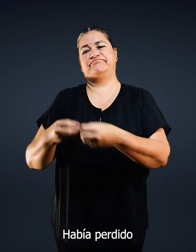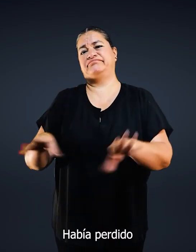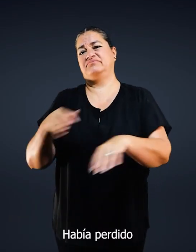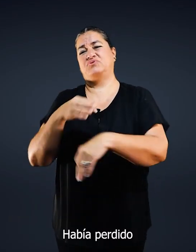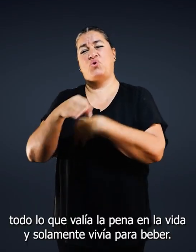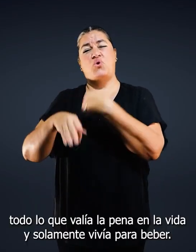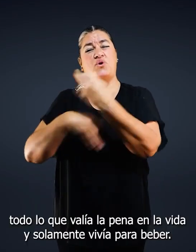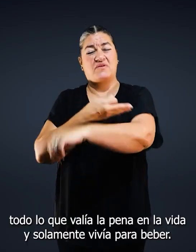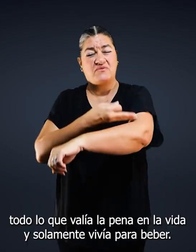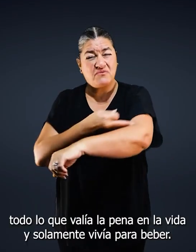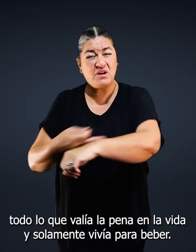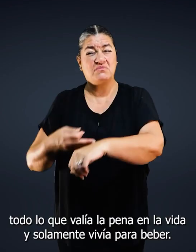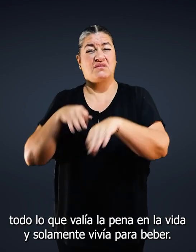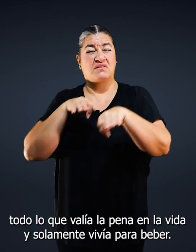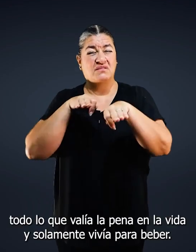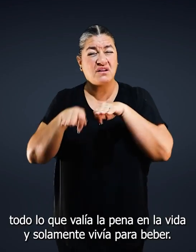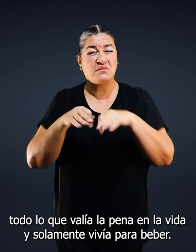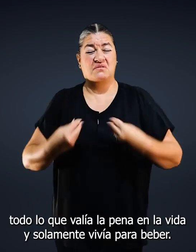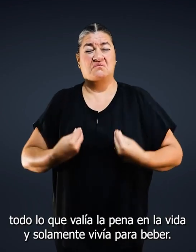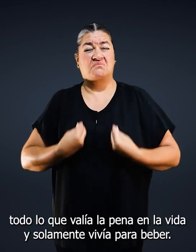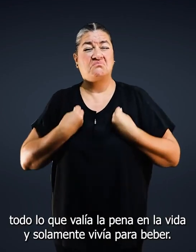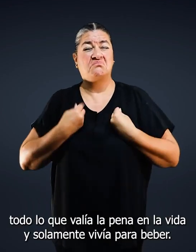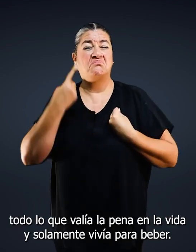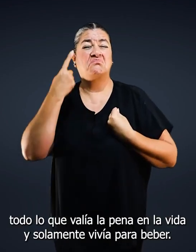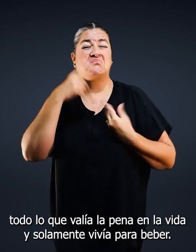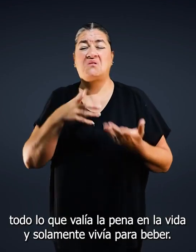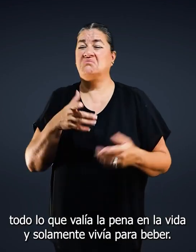Había perdido todo lo que valía la pena en la vida y solamente vivía para beber.